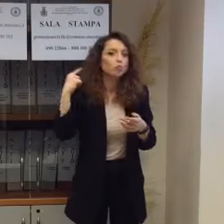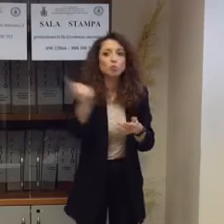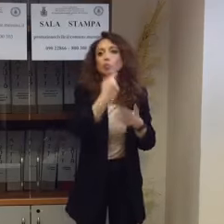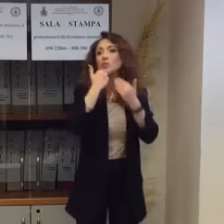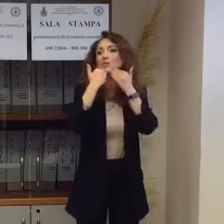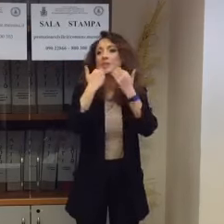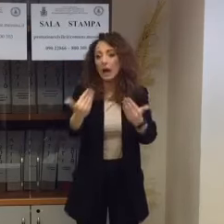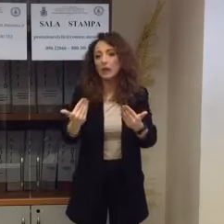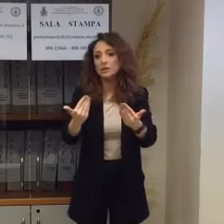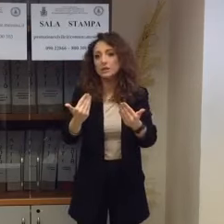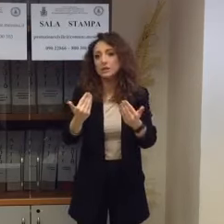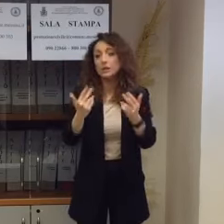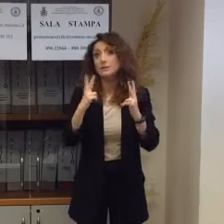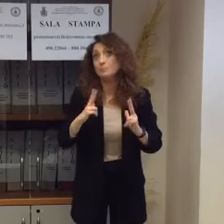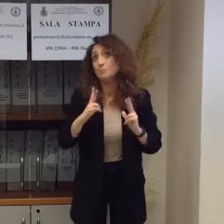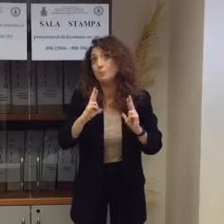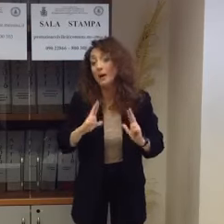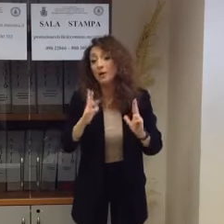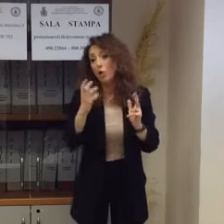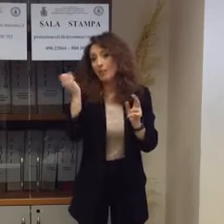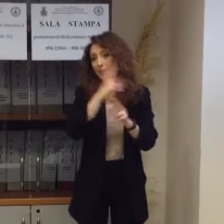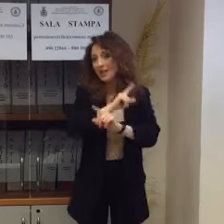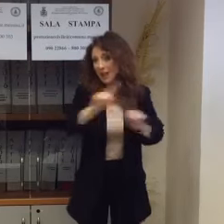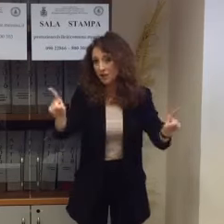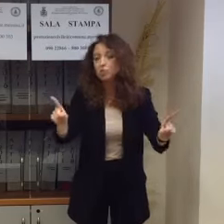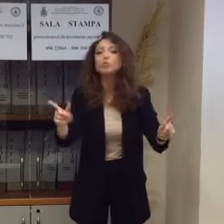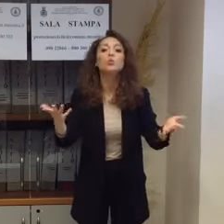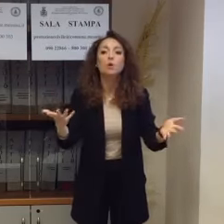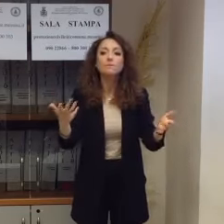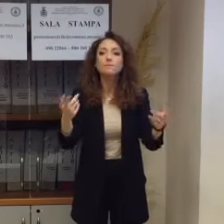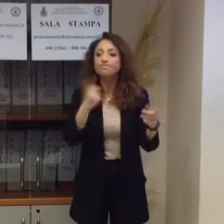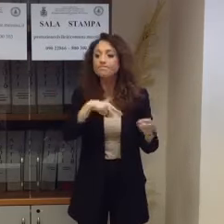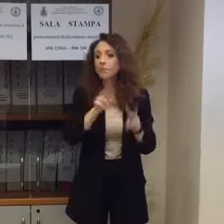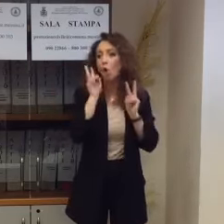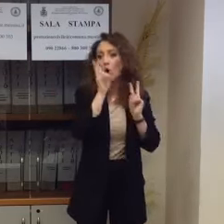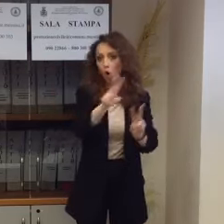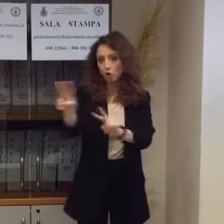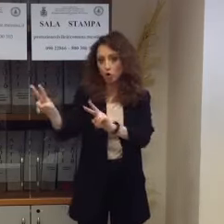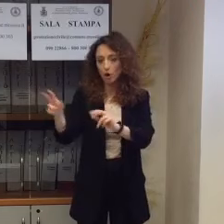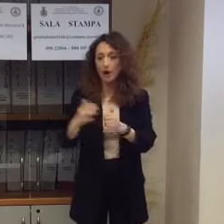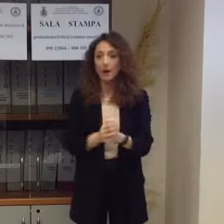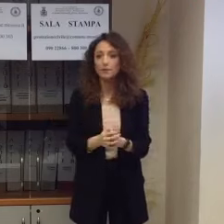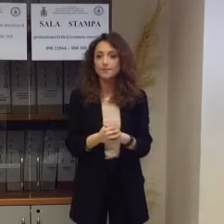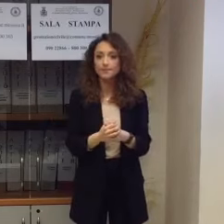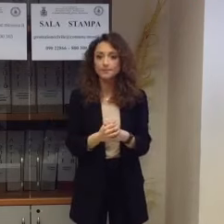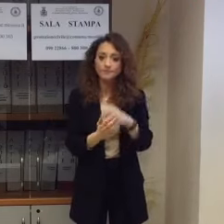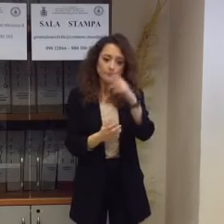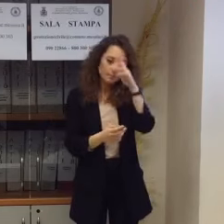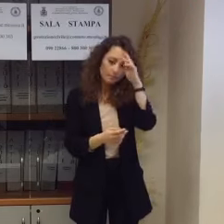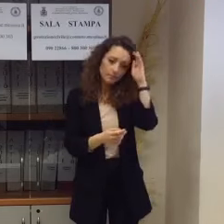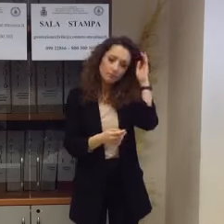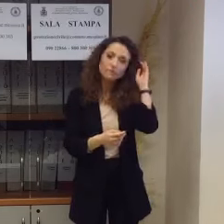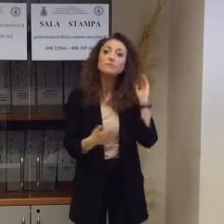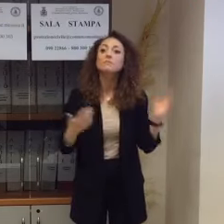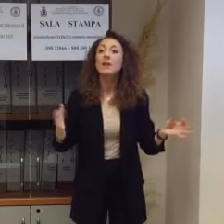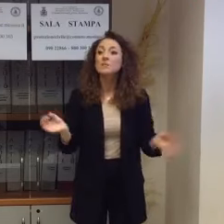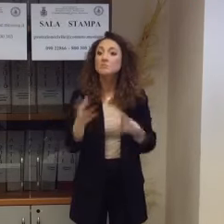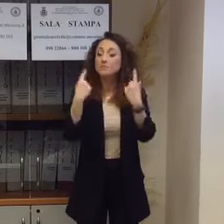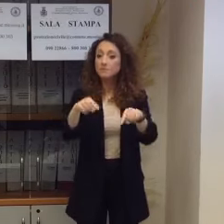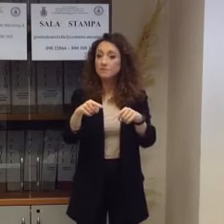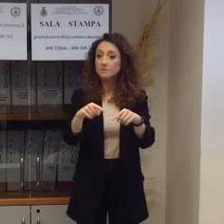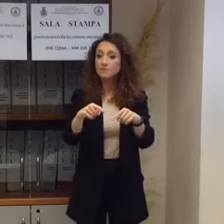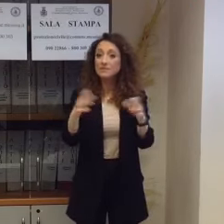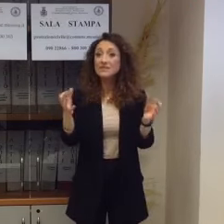di non dimenticare nessuno, e saremo proprio a controllare. Allora ne approfitterei pure, se arrivano già